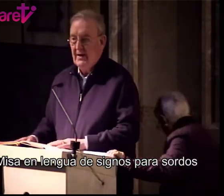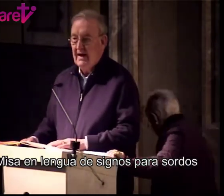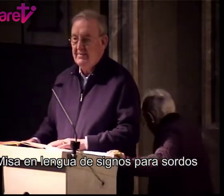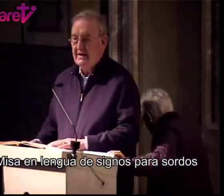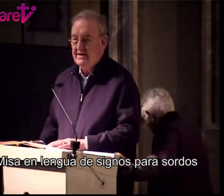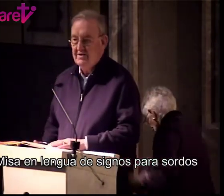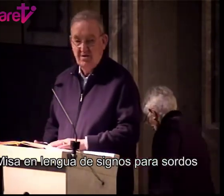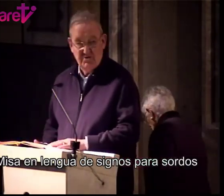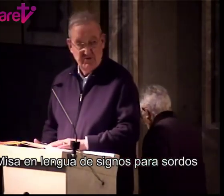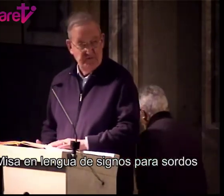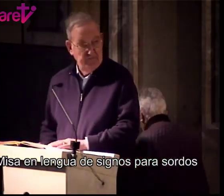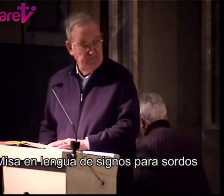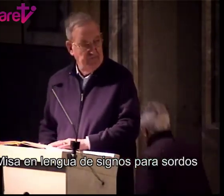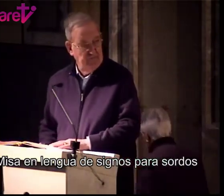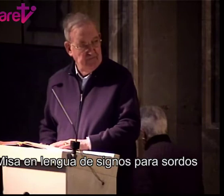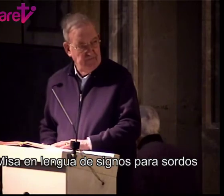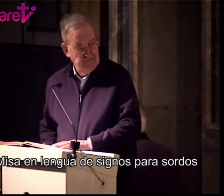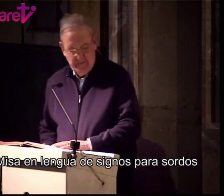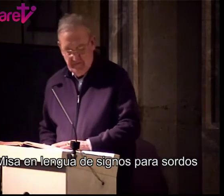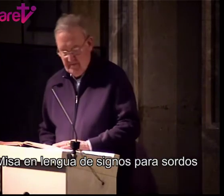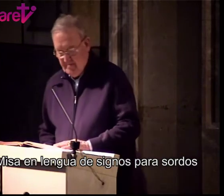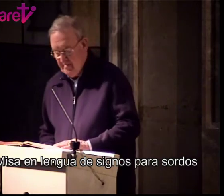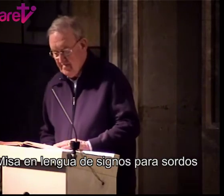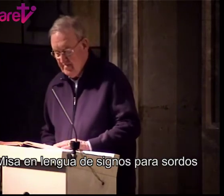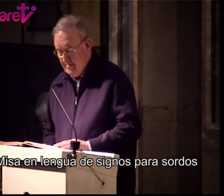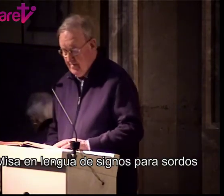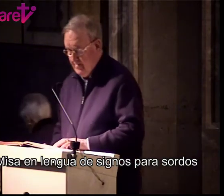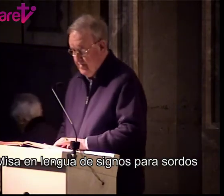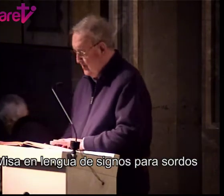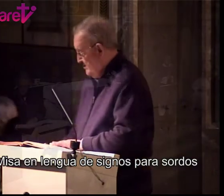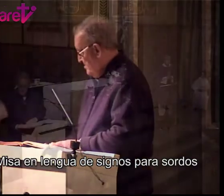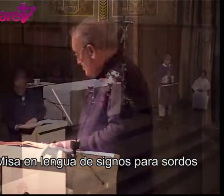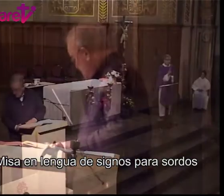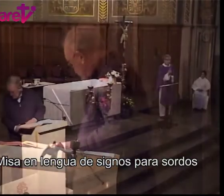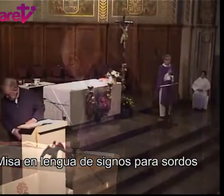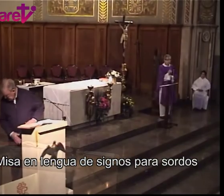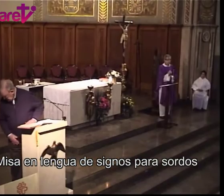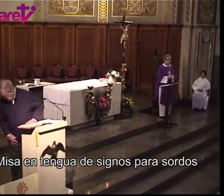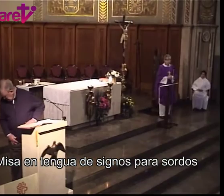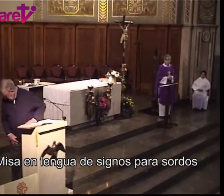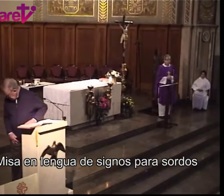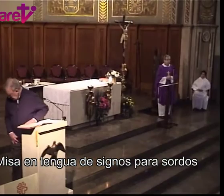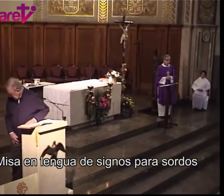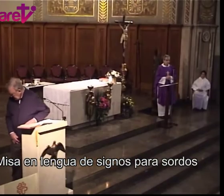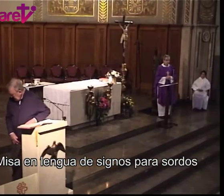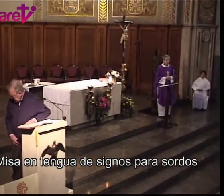Palabra de Dios. Te alabamos, Señor.